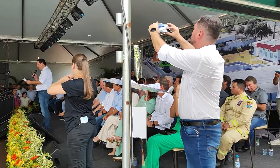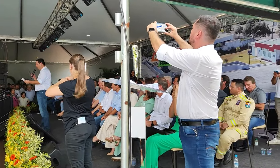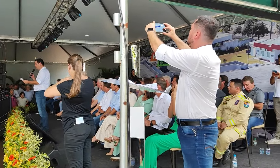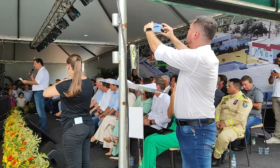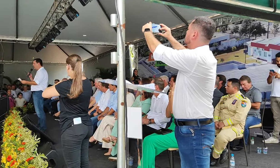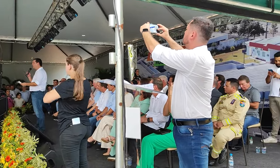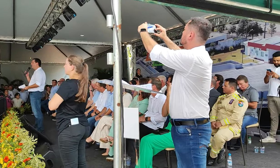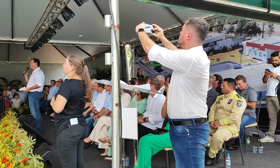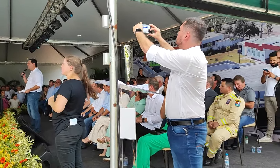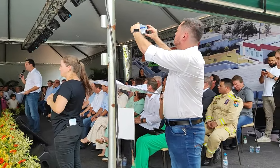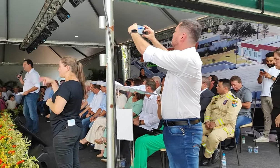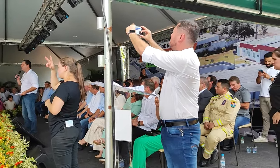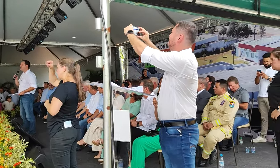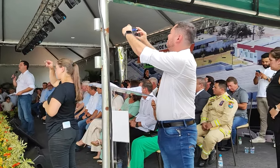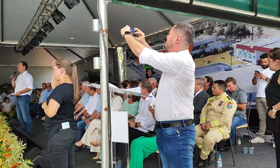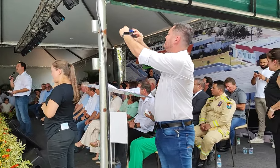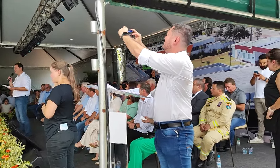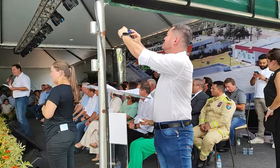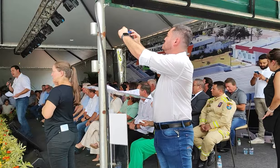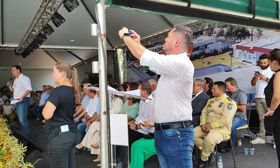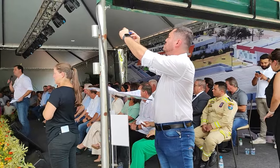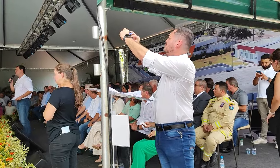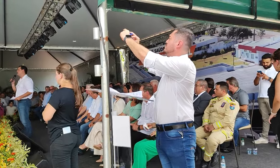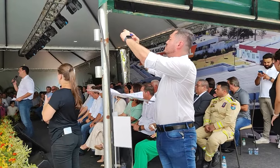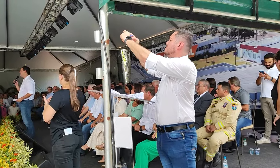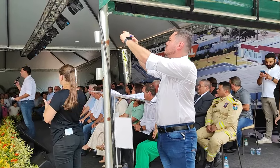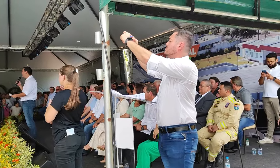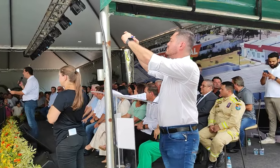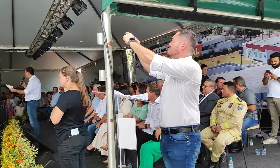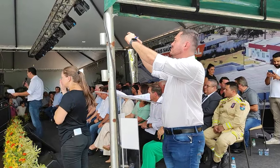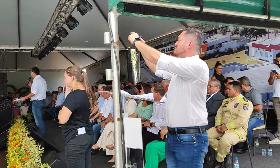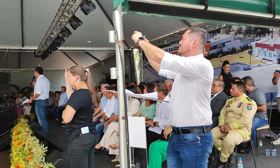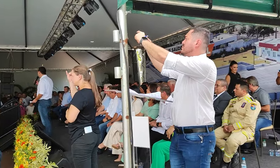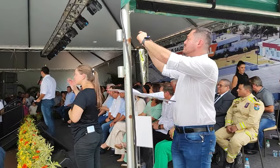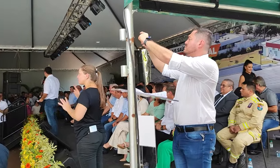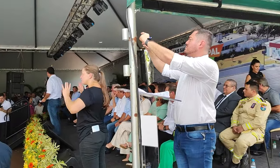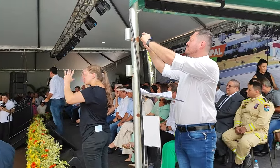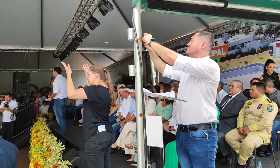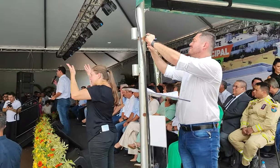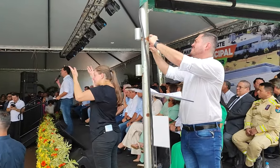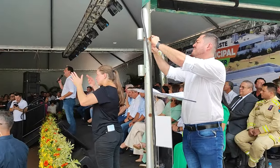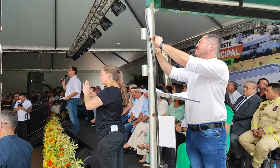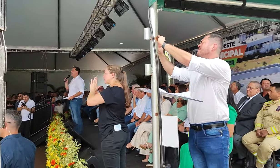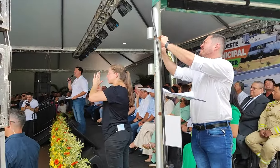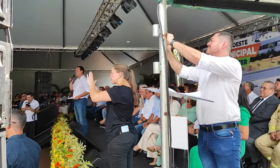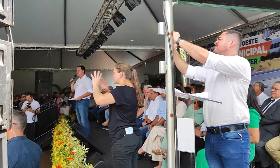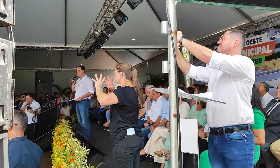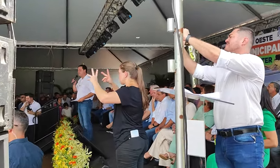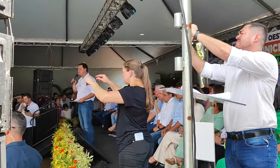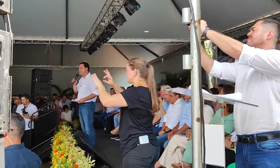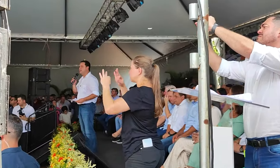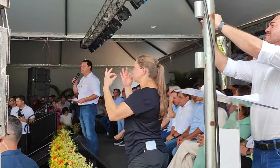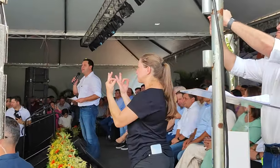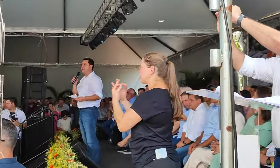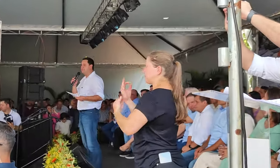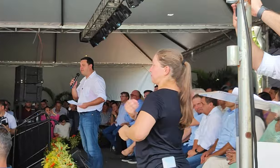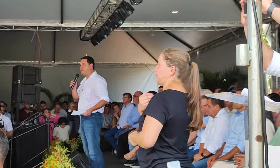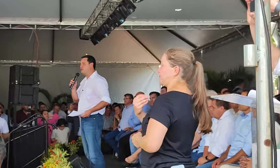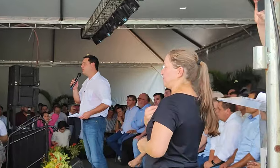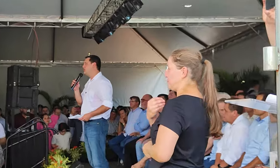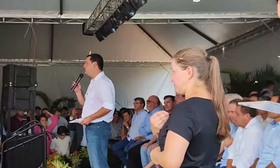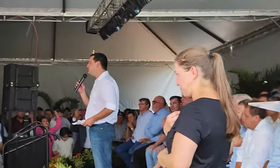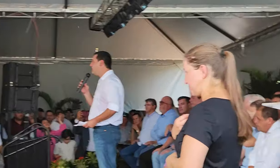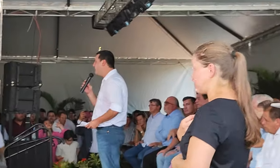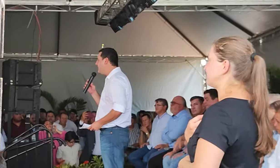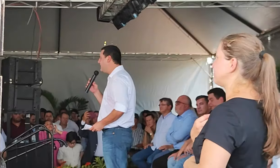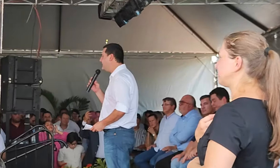prefeito, o Dr. Culestino, anfitrião dessa festa, representando todas as famílias aqui presentes. E através